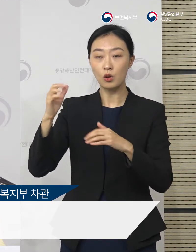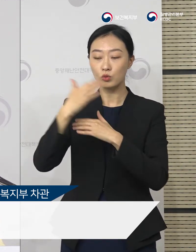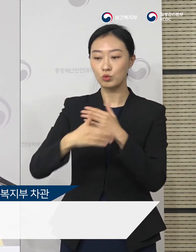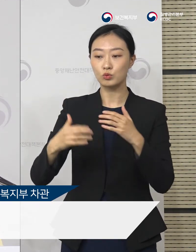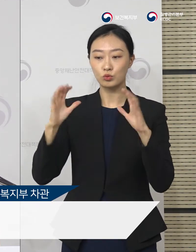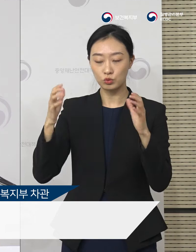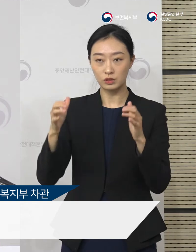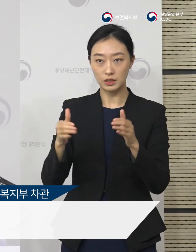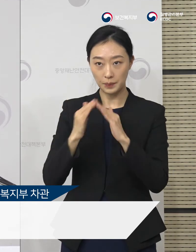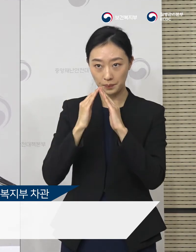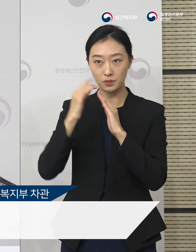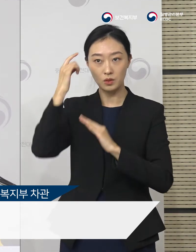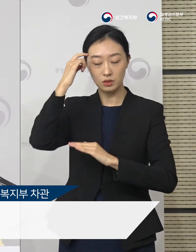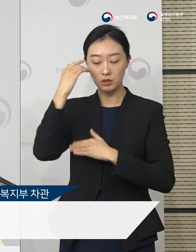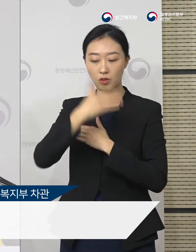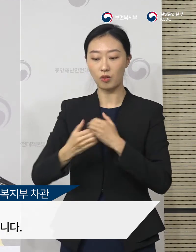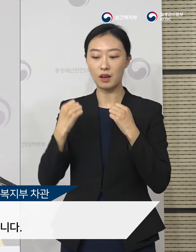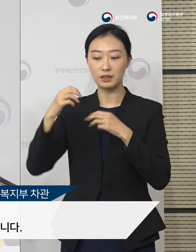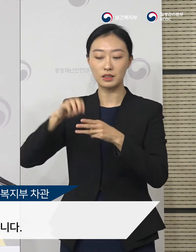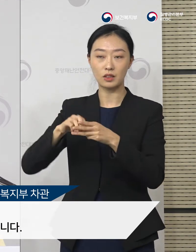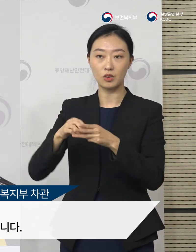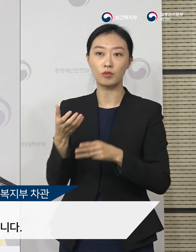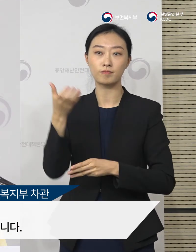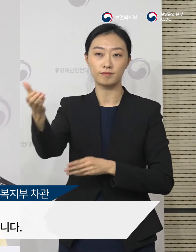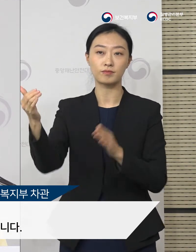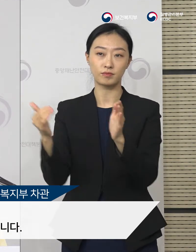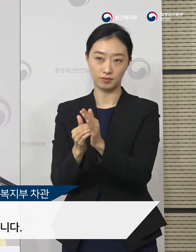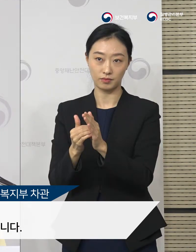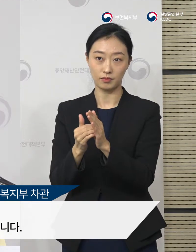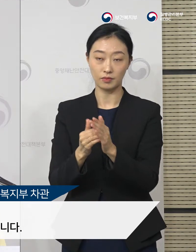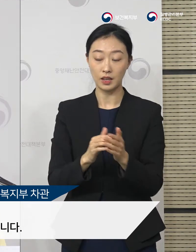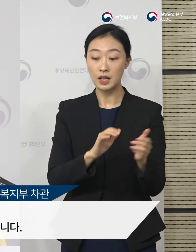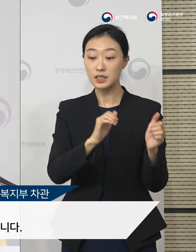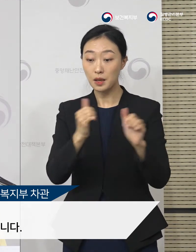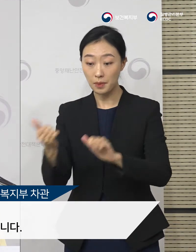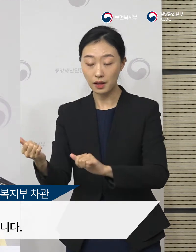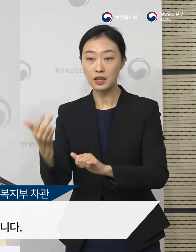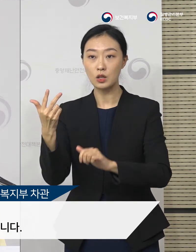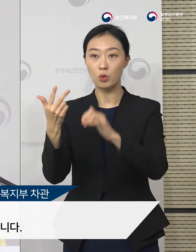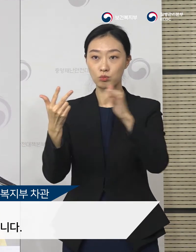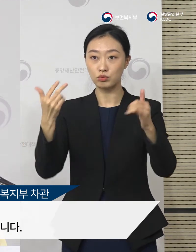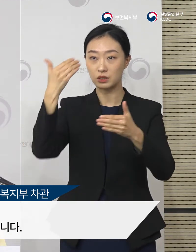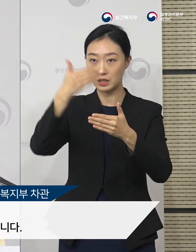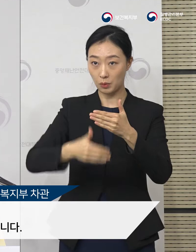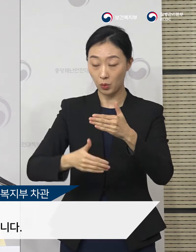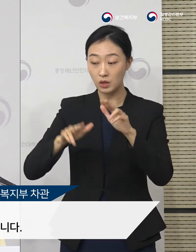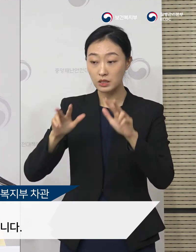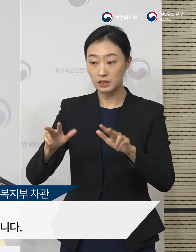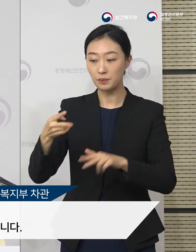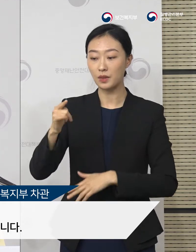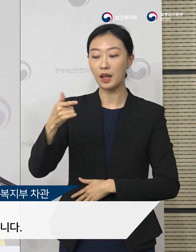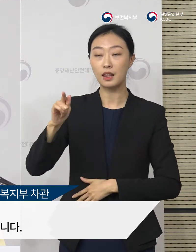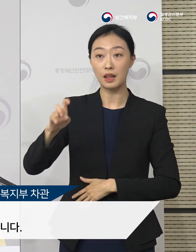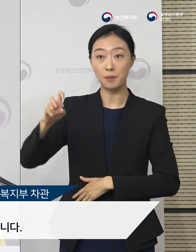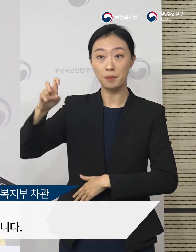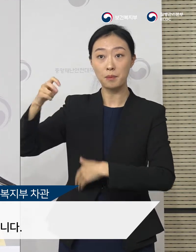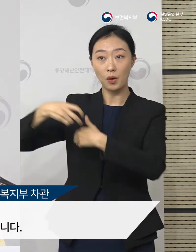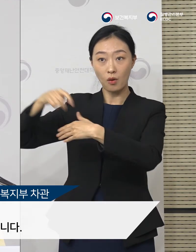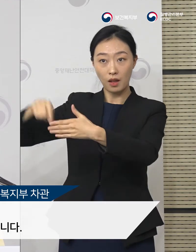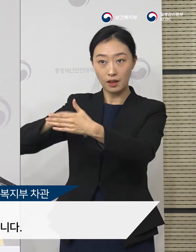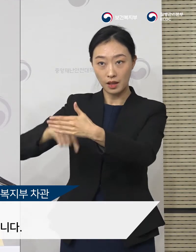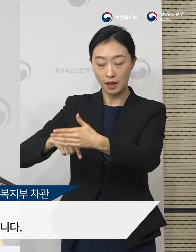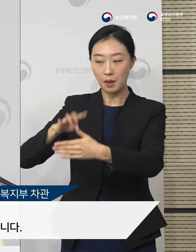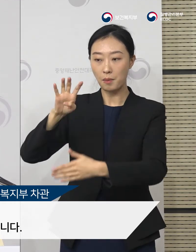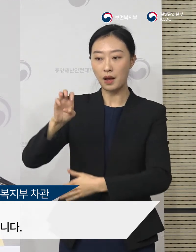국립정신건강센터로 이송하였습니다. 사망한 환자 7분을 제외하고 현재 대남병원에는 43명의 확진자가